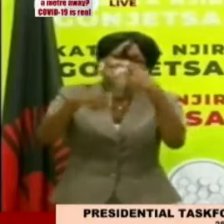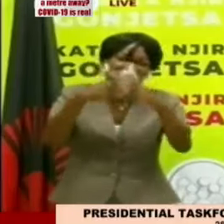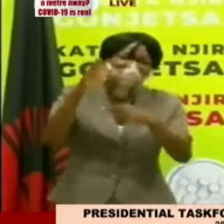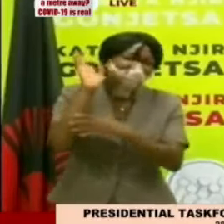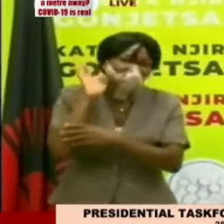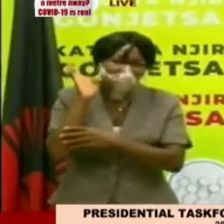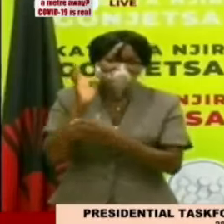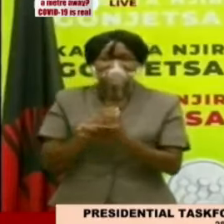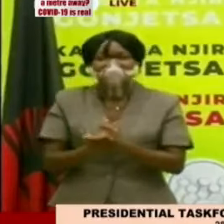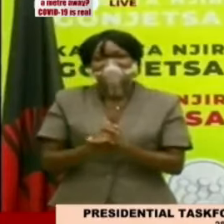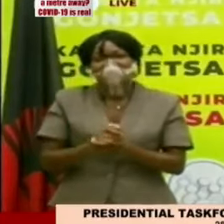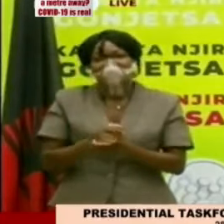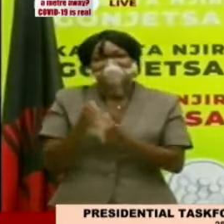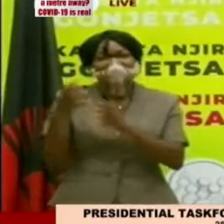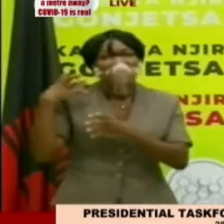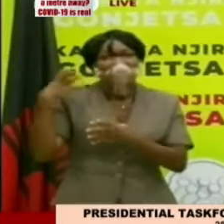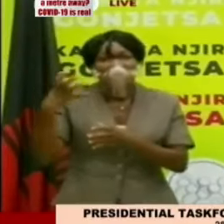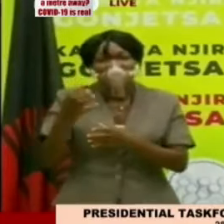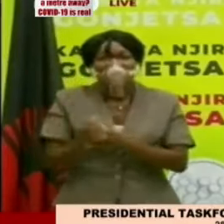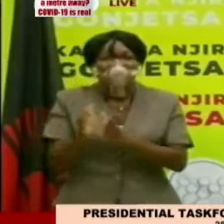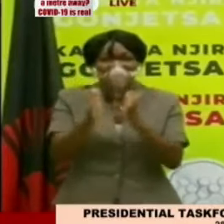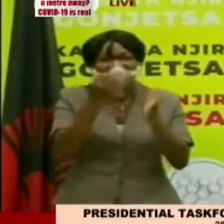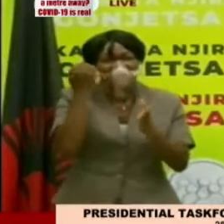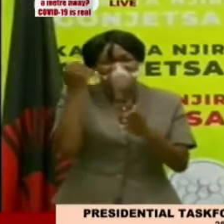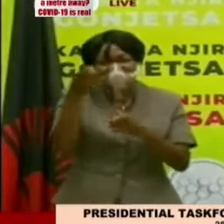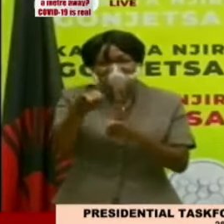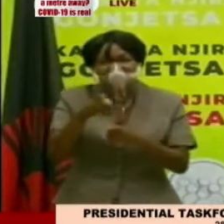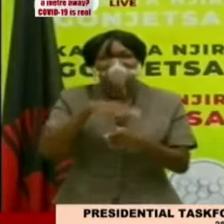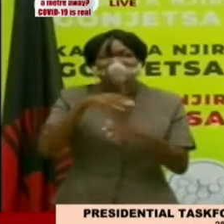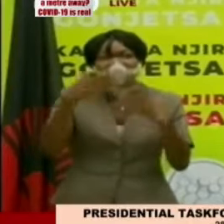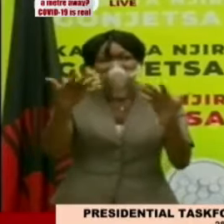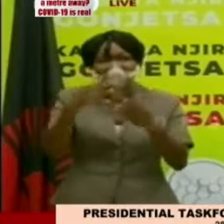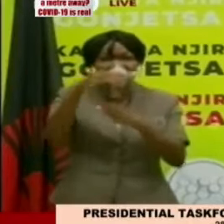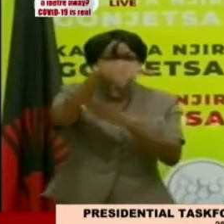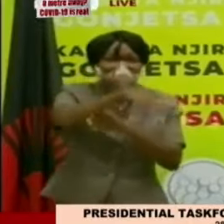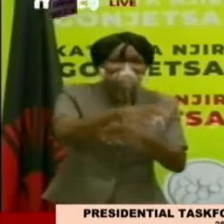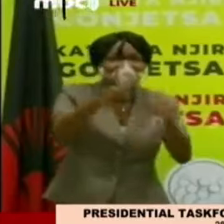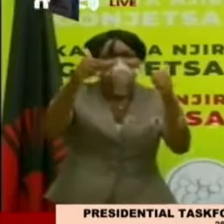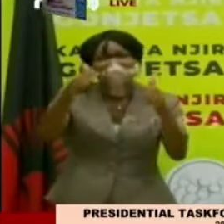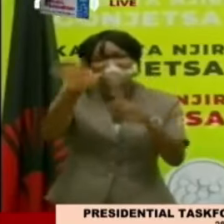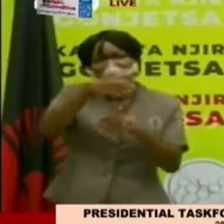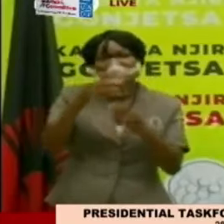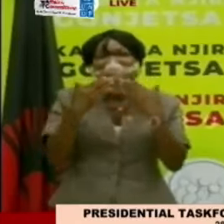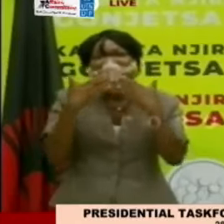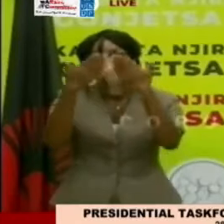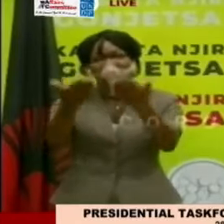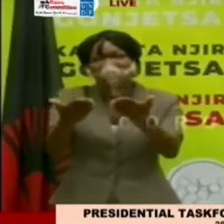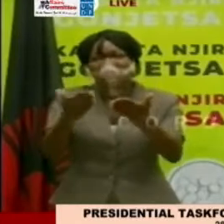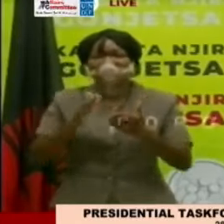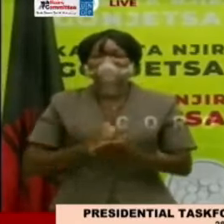boma nkhani ya matenda amene a COVID-19 alipati funeni madzulo pambana ziko